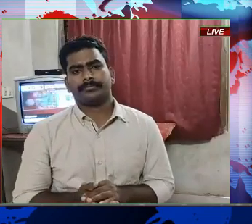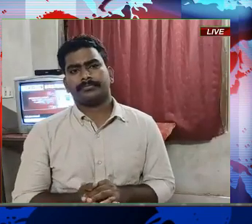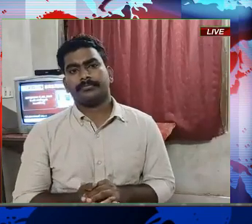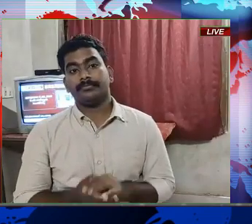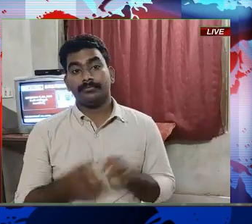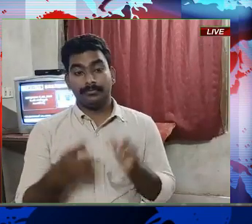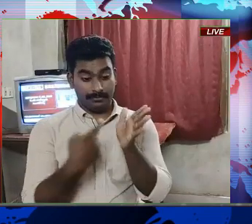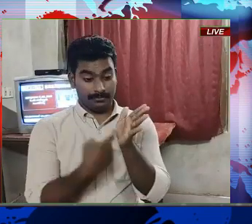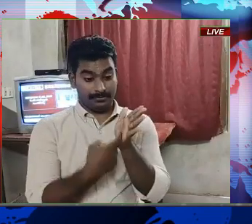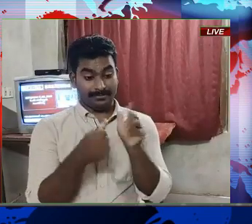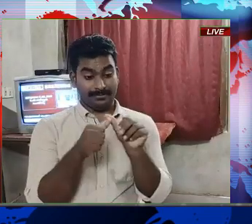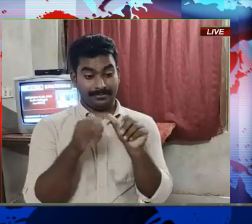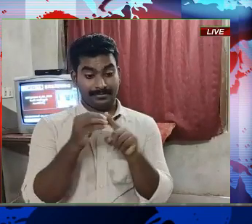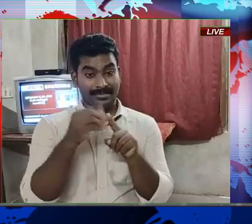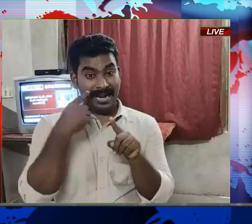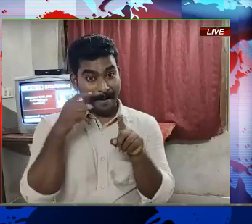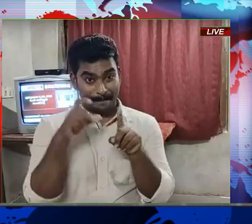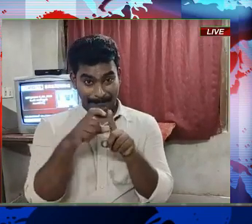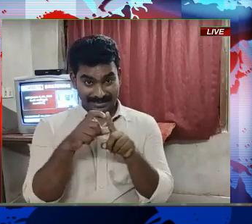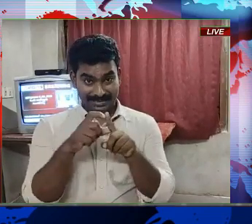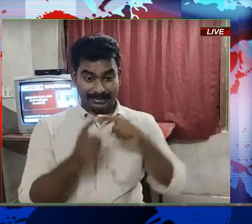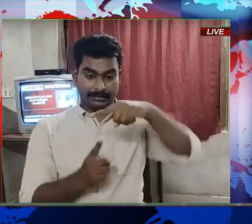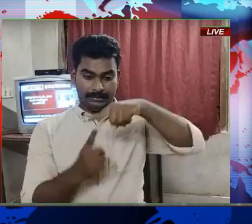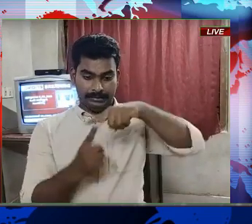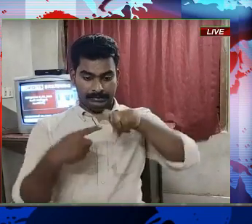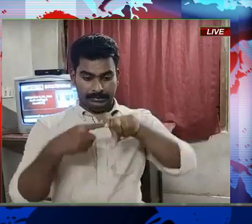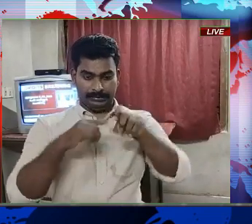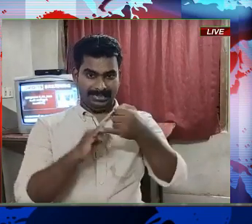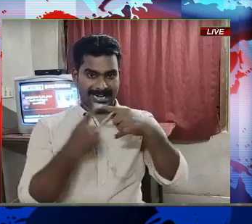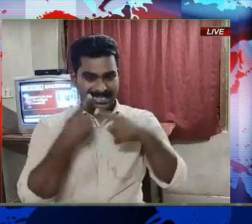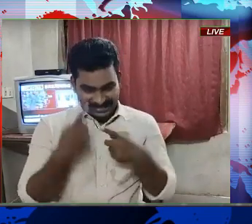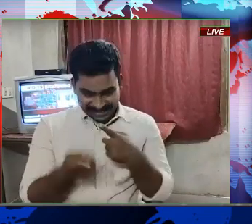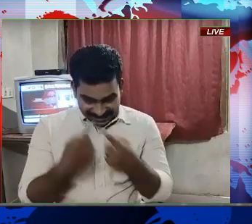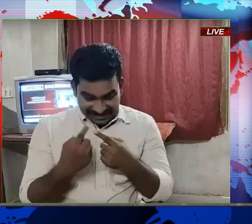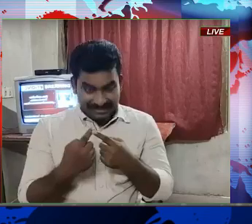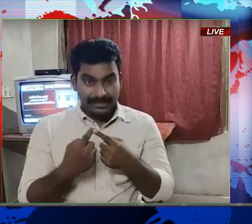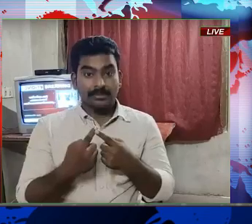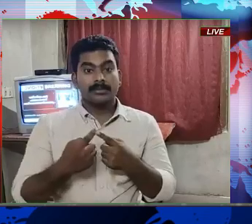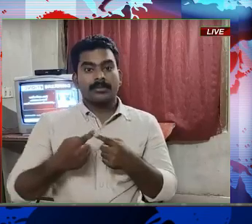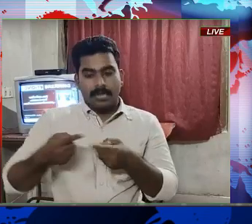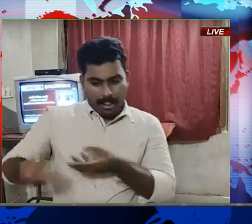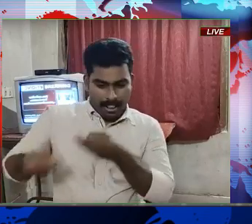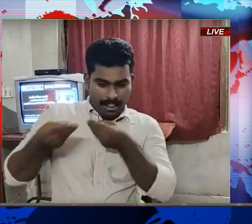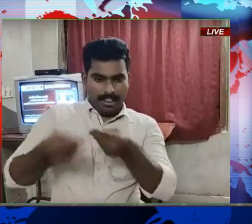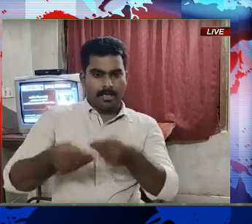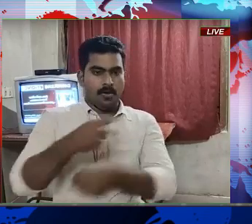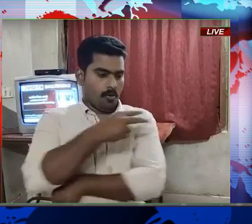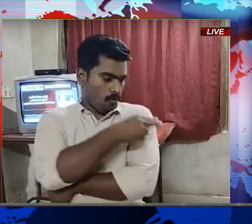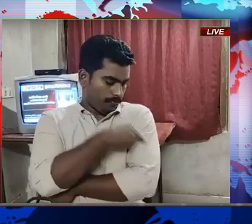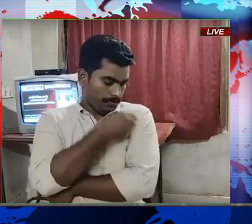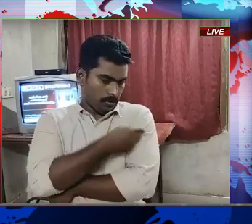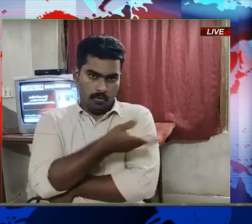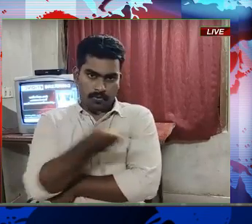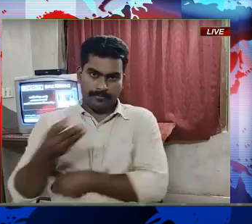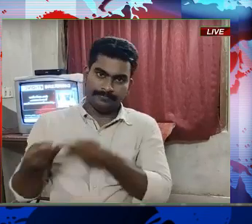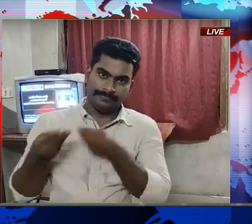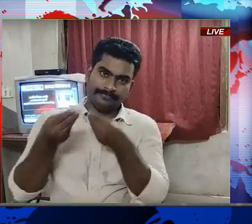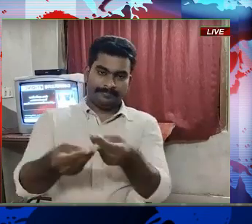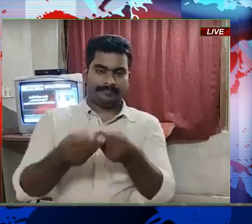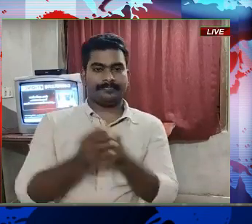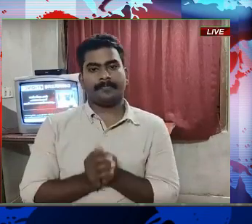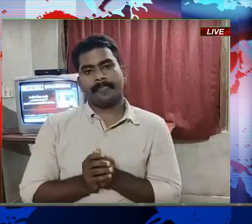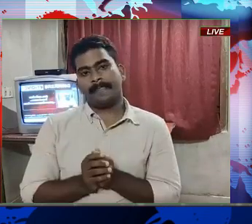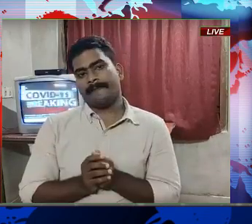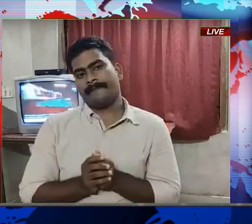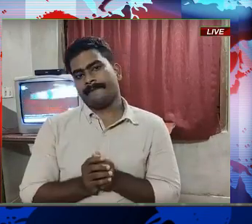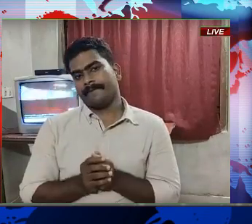ഇത് കോവിഡ് അല്ല, അതുമായിട്ട് വേറെ സംശയമില്ല എന്ന് ഡോക്ടറുടെ അനുഭവത്തിൻ്റെ അടിസ്ഥാനത്തിൽ പറയുന്നുണ്ടെങ്കിൽ ആ ആള് നേരെ പരിശോധനയ്ക്ക് വിധേയനാകേണ്ടി